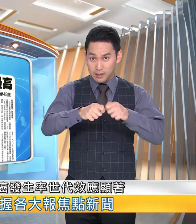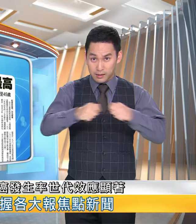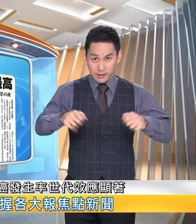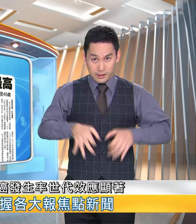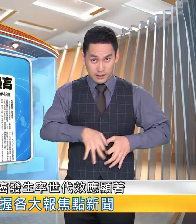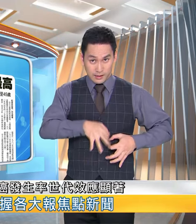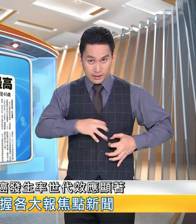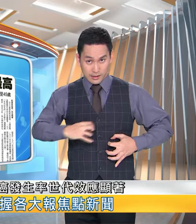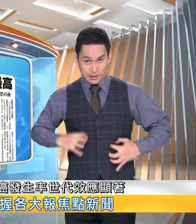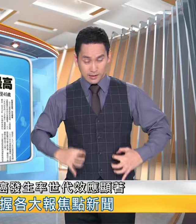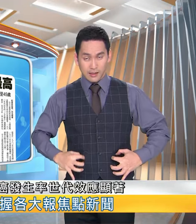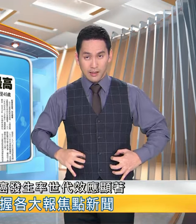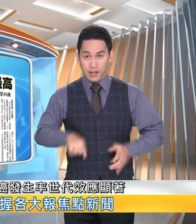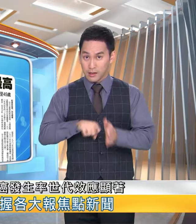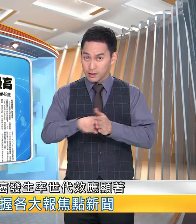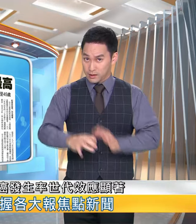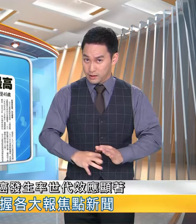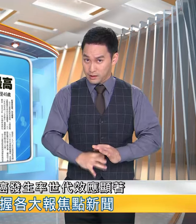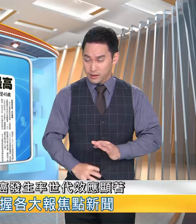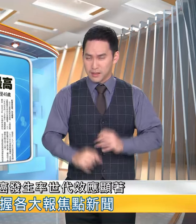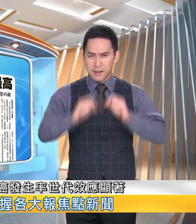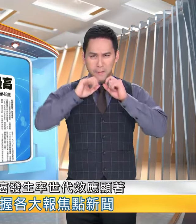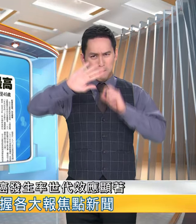结肠直肠癌发生率世代效应显著，